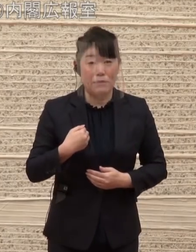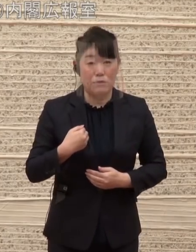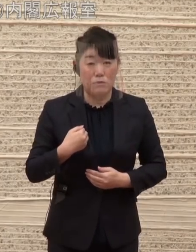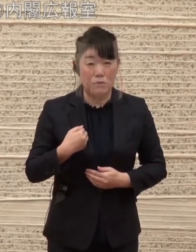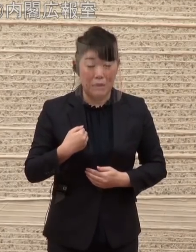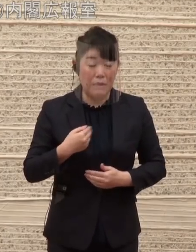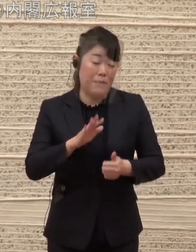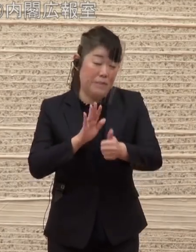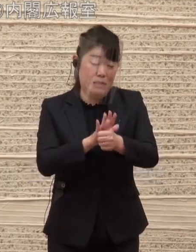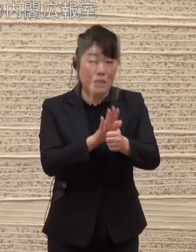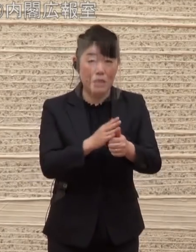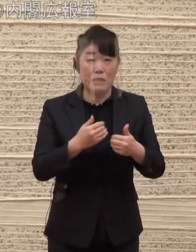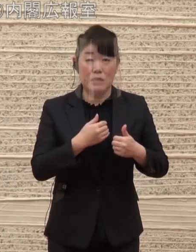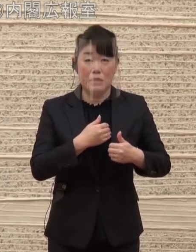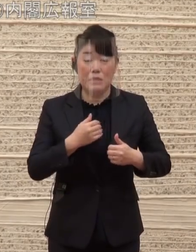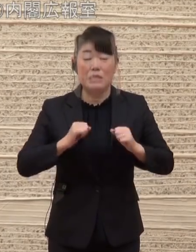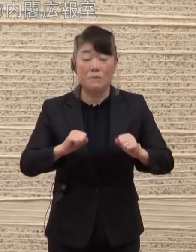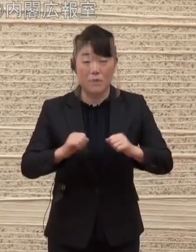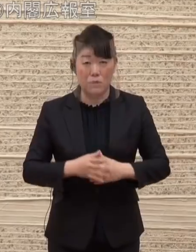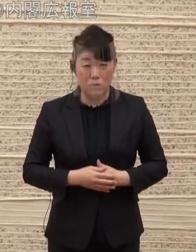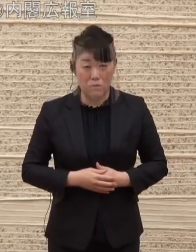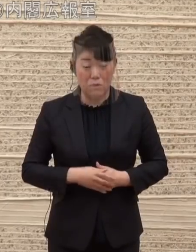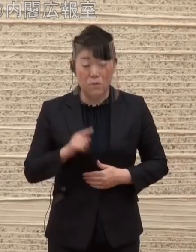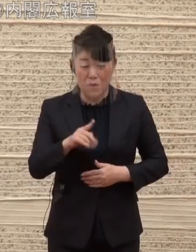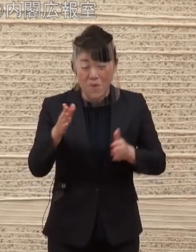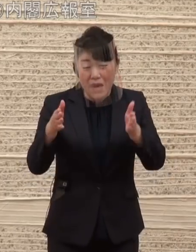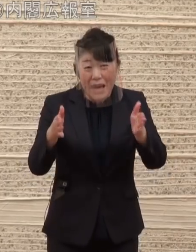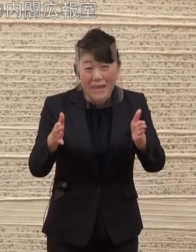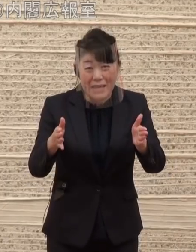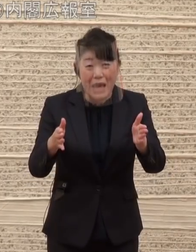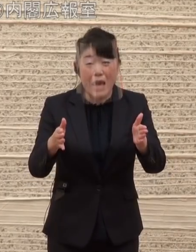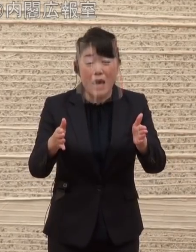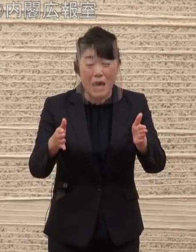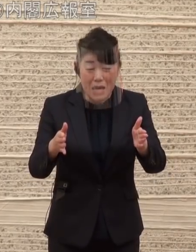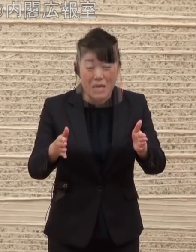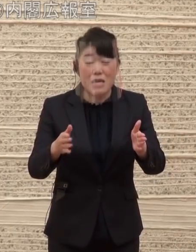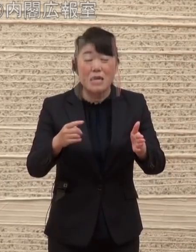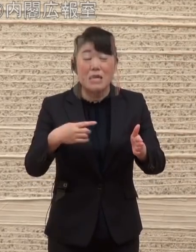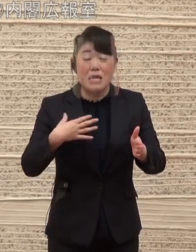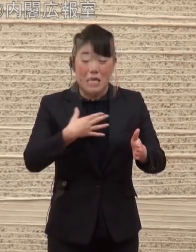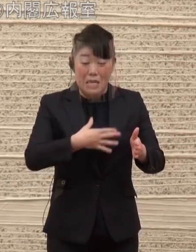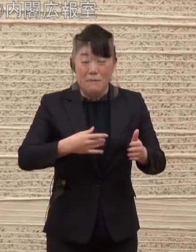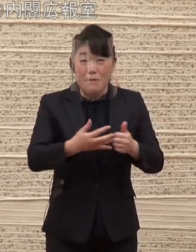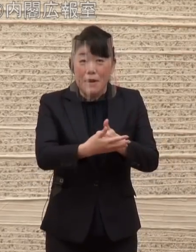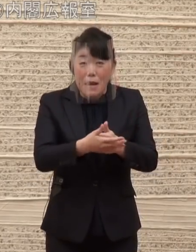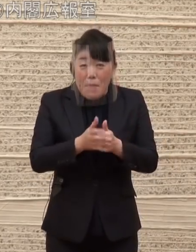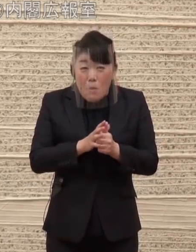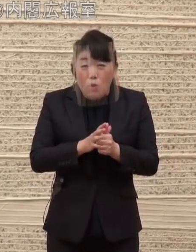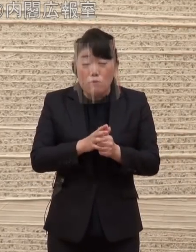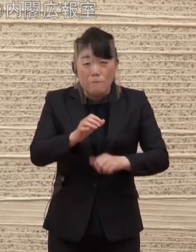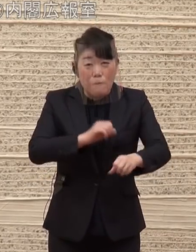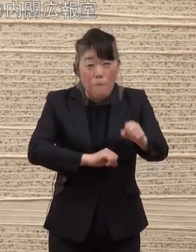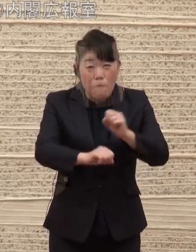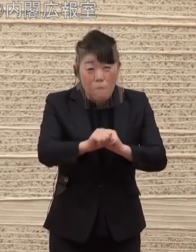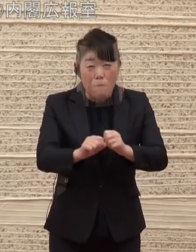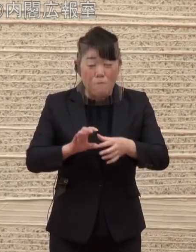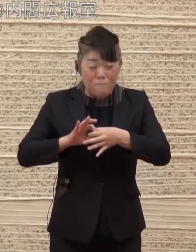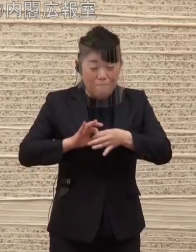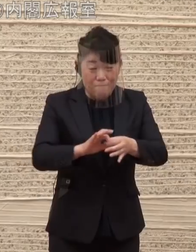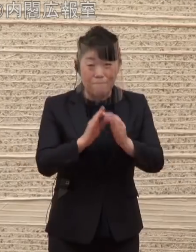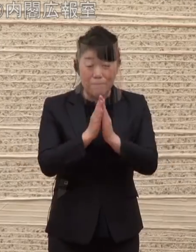考えですそれまでの間どうか身を守る行動を続けて頂きますようにお願いいたし